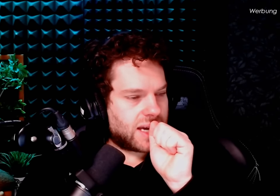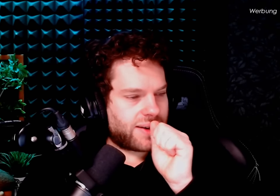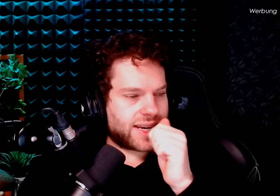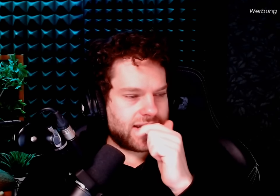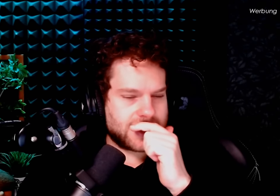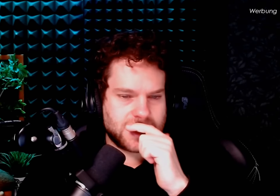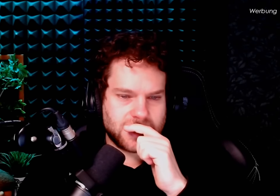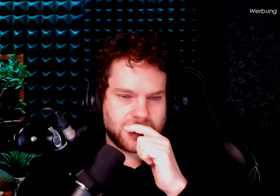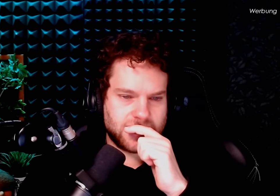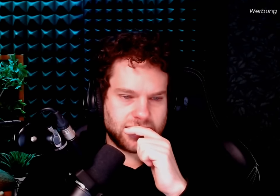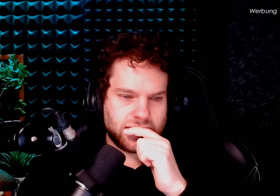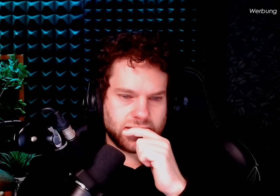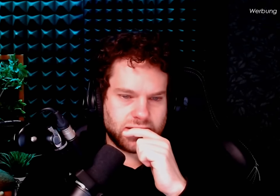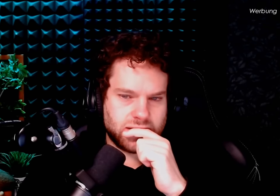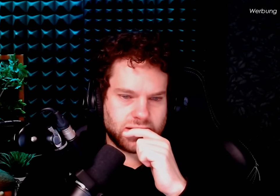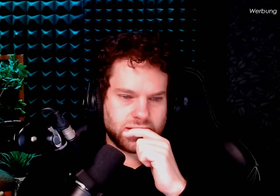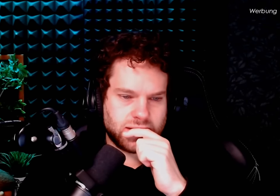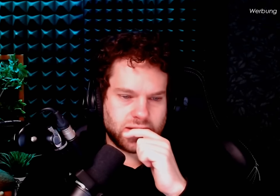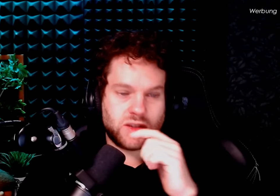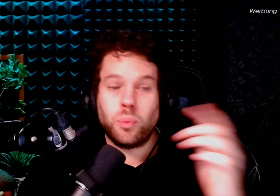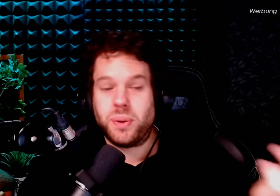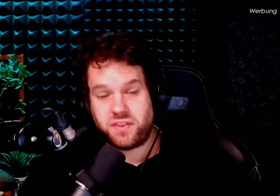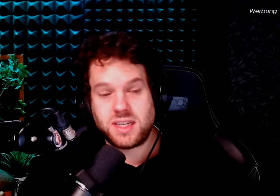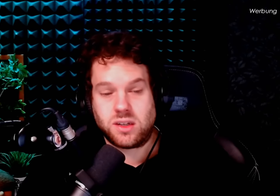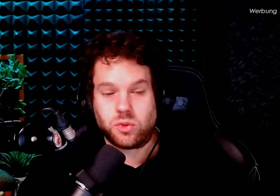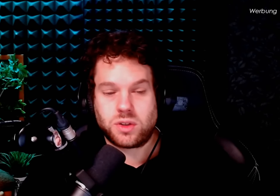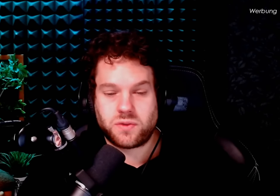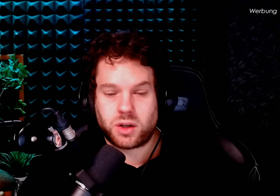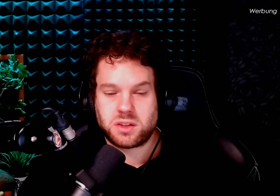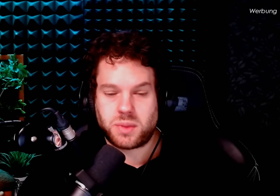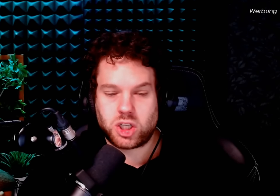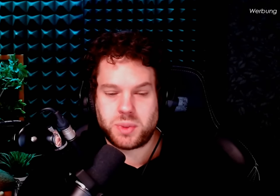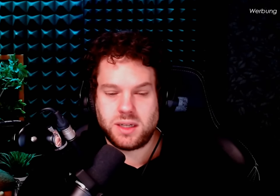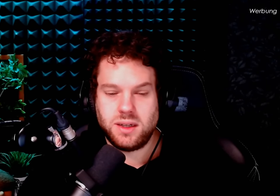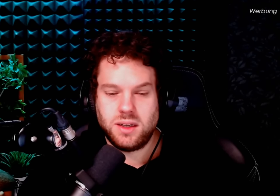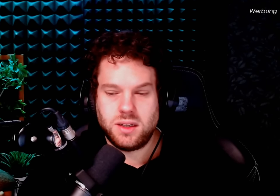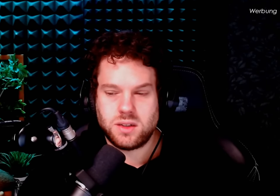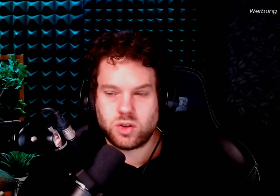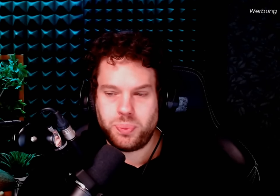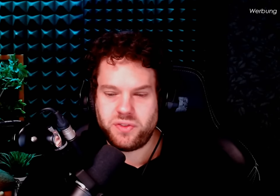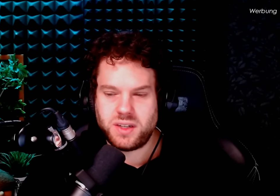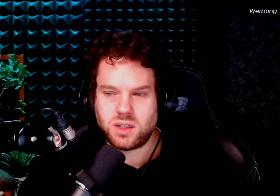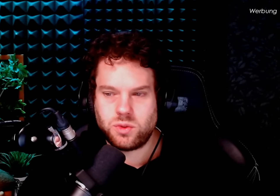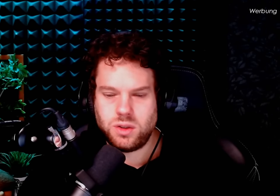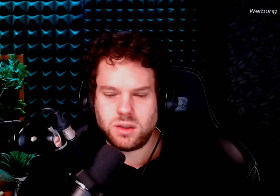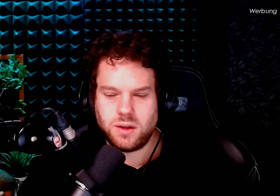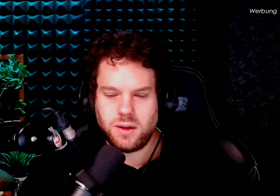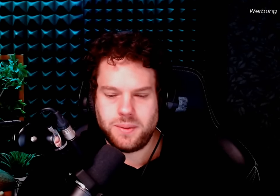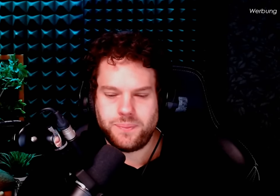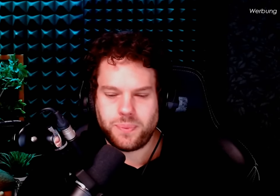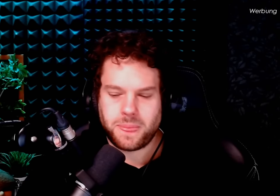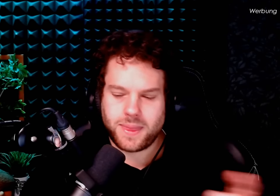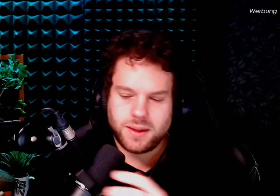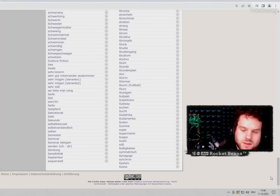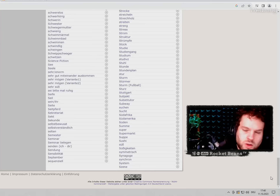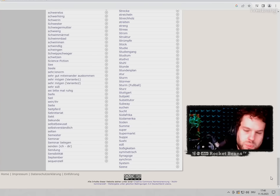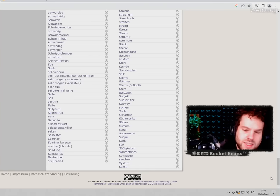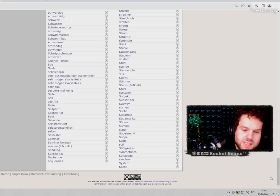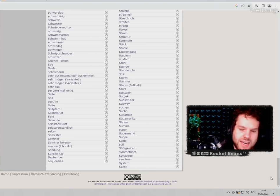Aber geht nicht. Suppe finde ich ein gutes Wort, zum Beispiel. Suppe finde ich gut. Suppe ist